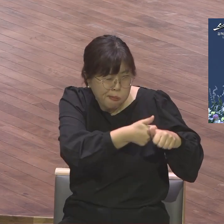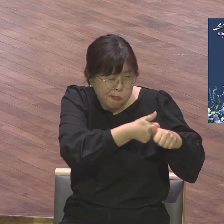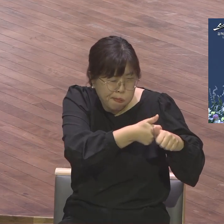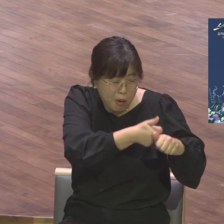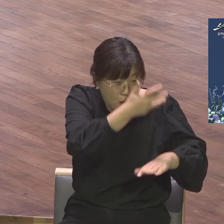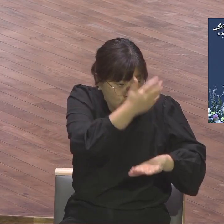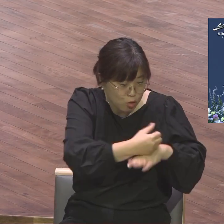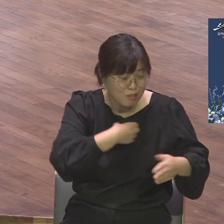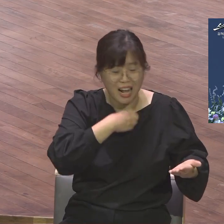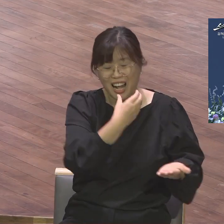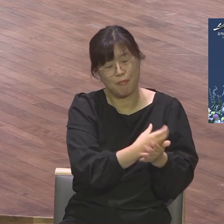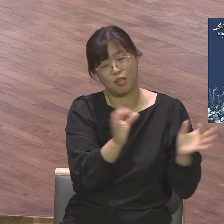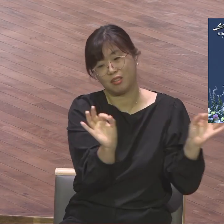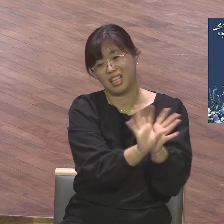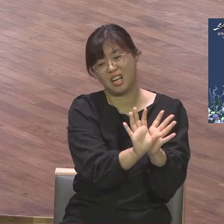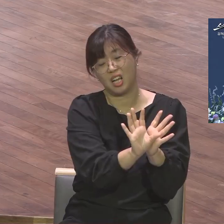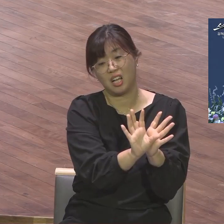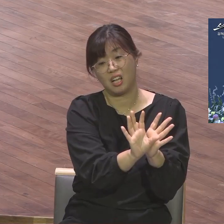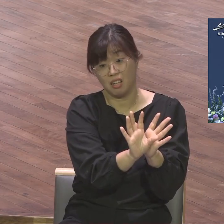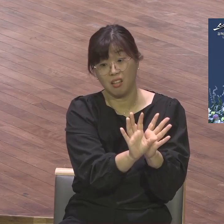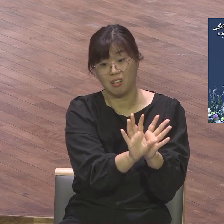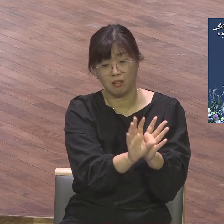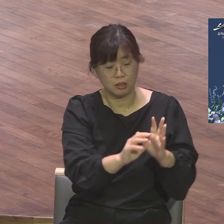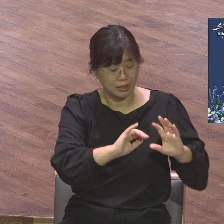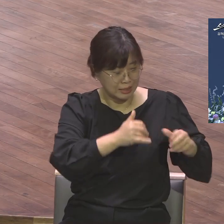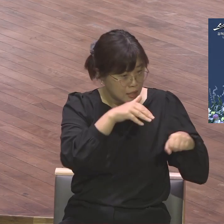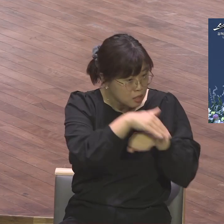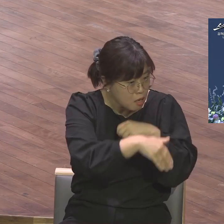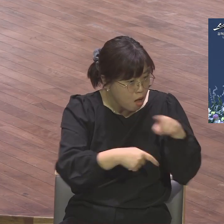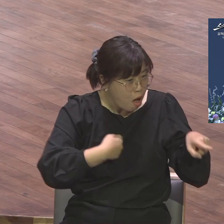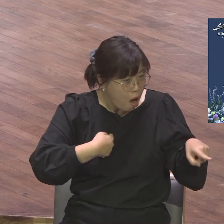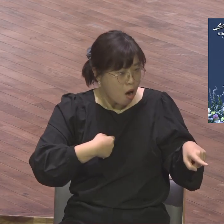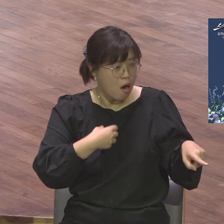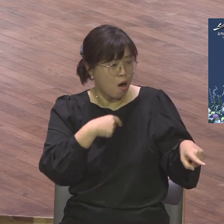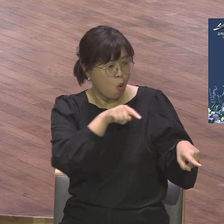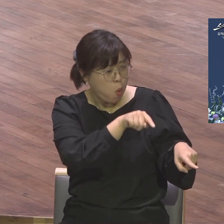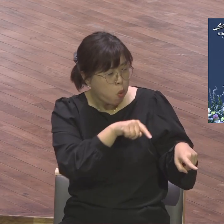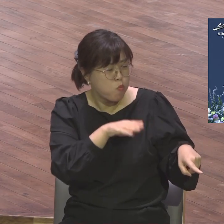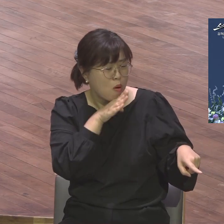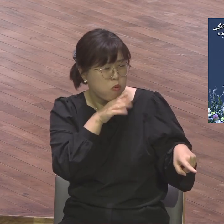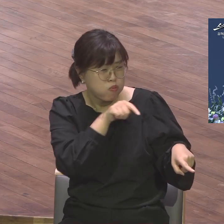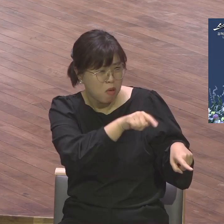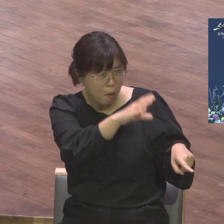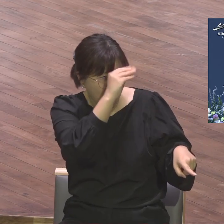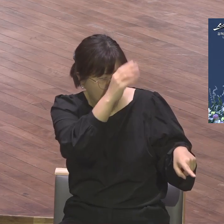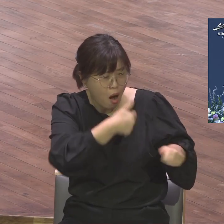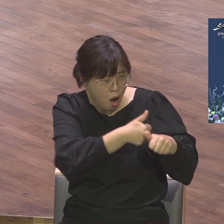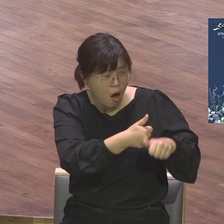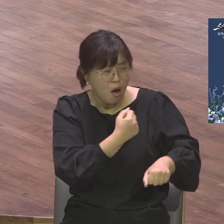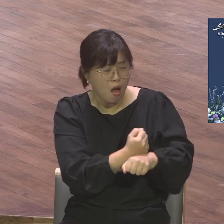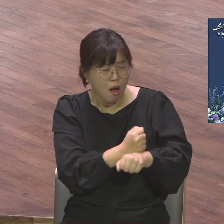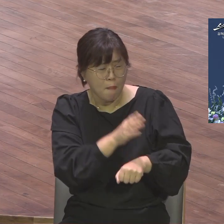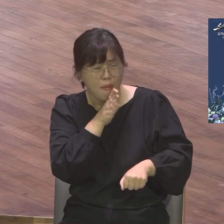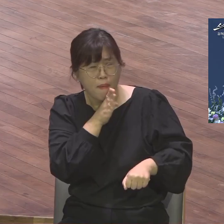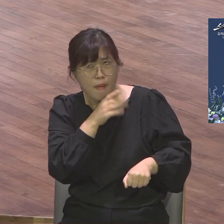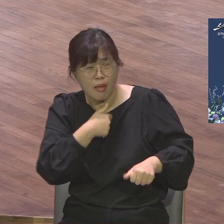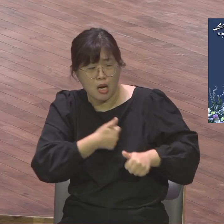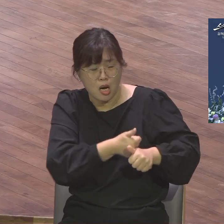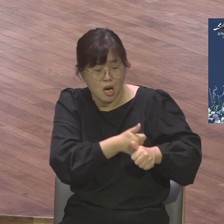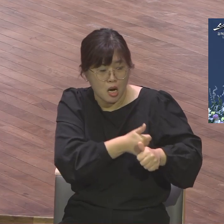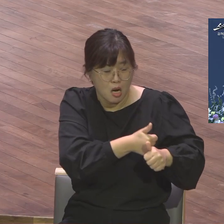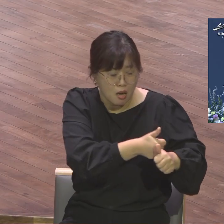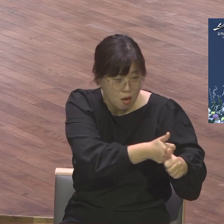없지요. 세상 것으로 걱정을 염려를 가득 차는 사람 그만큼 내가 세상을 사랑한다는 증거인데 그걸